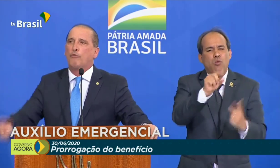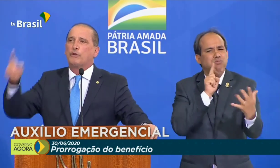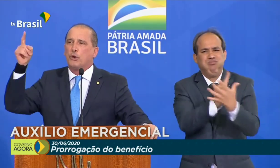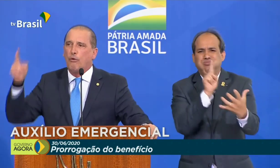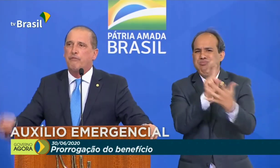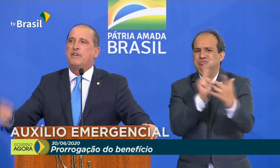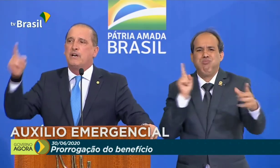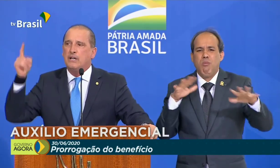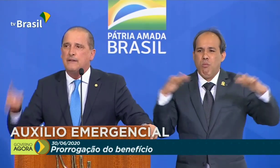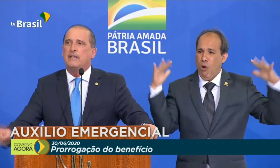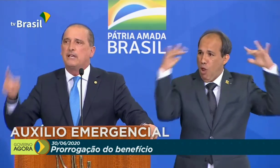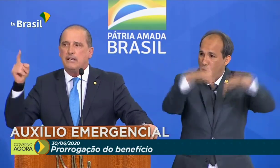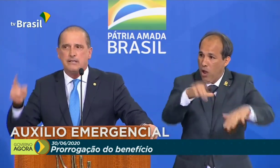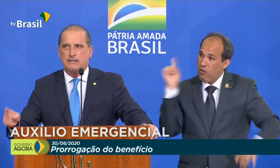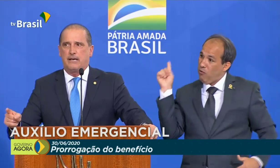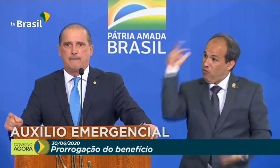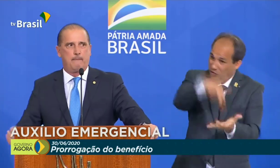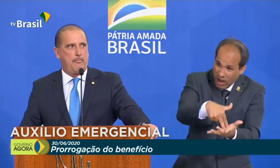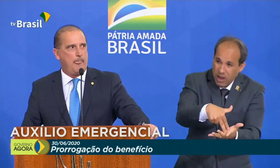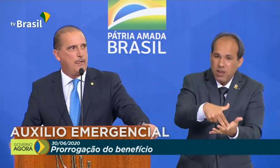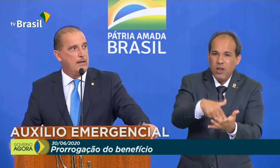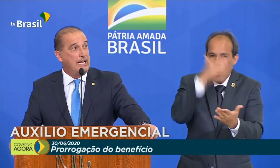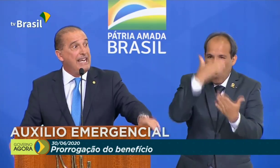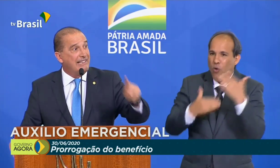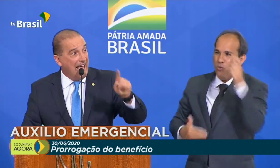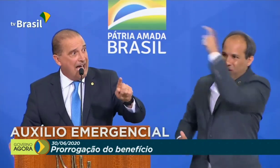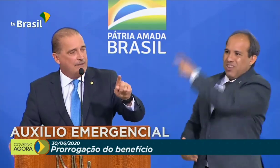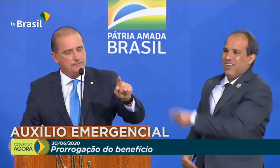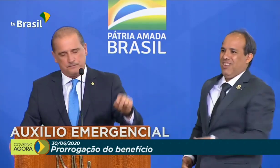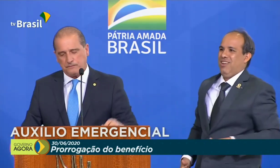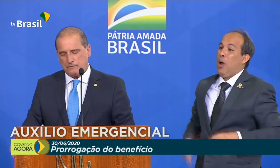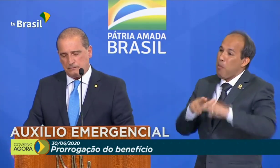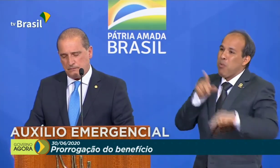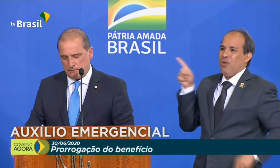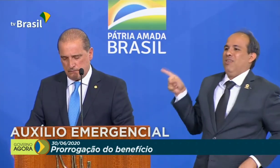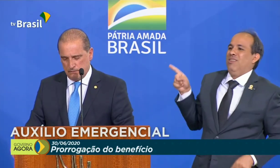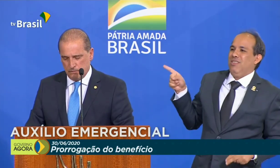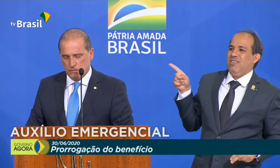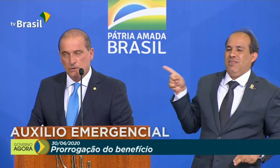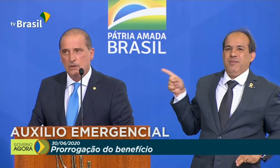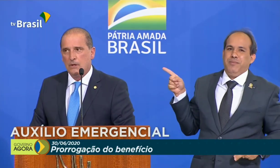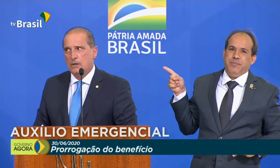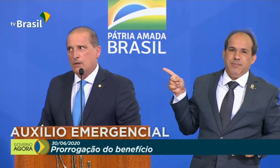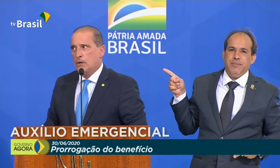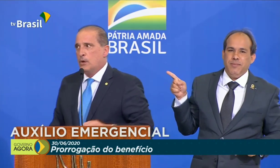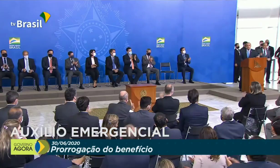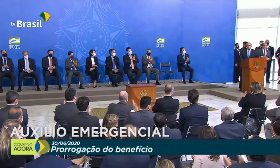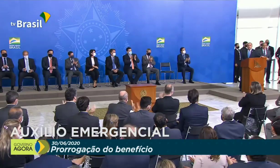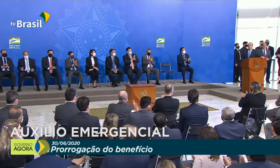o povo que confia nele está. E lá,